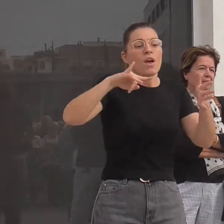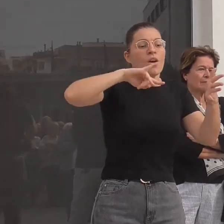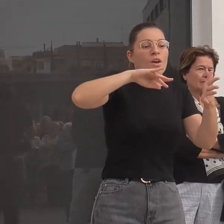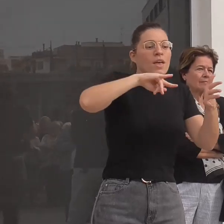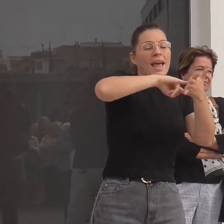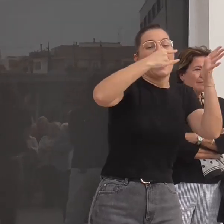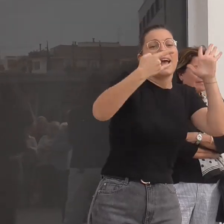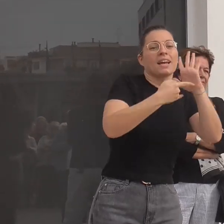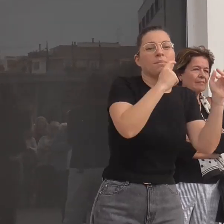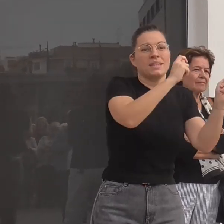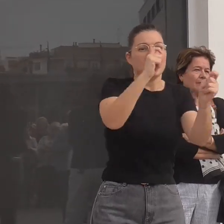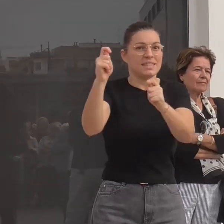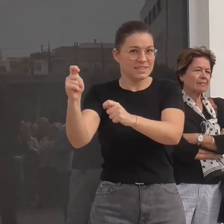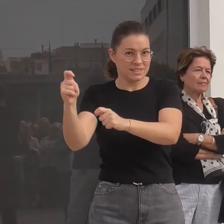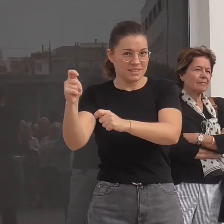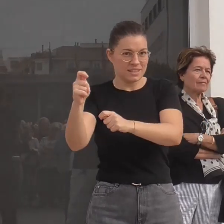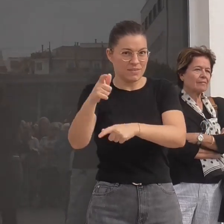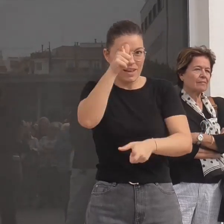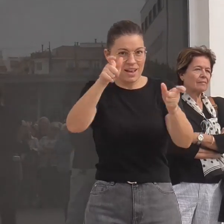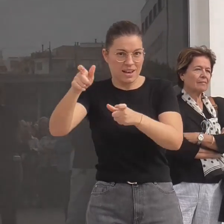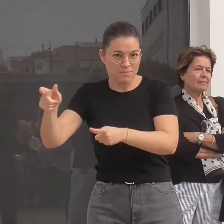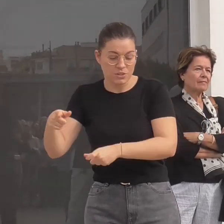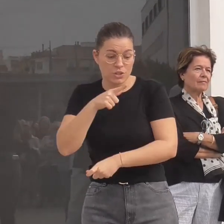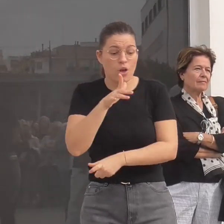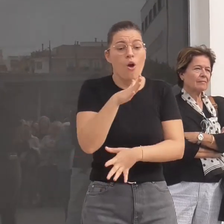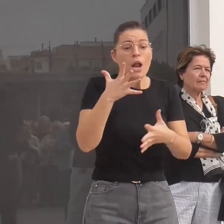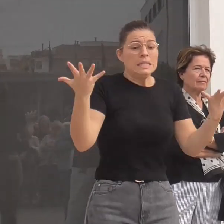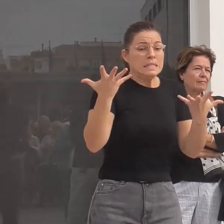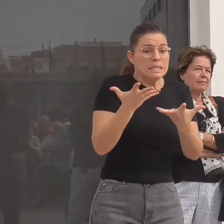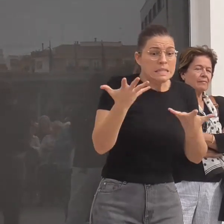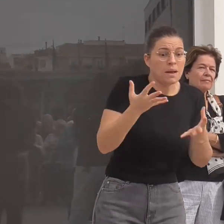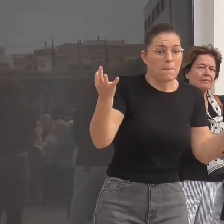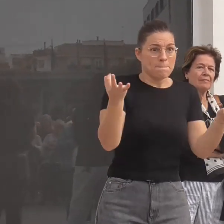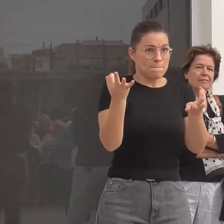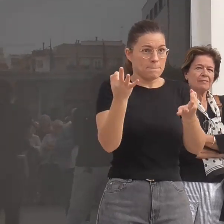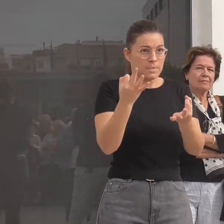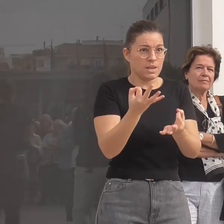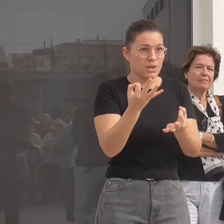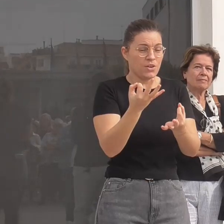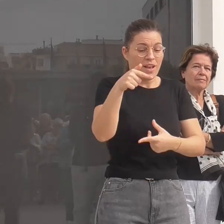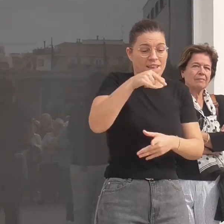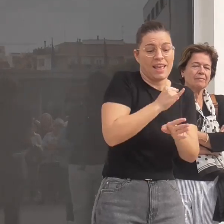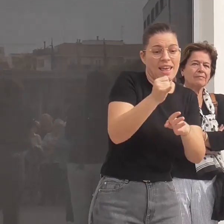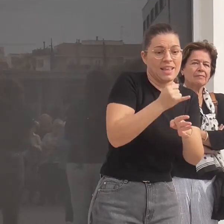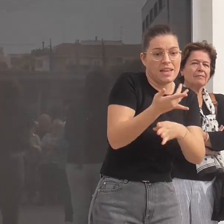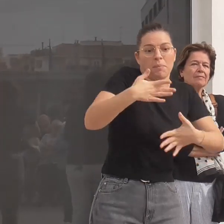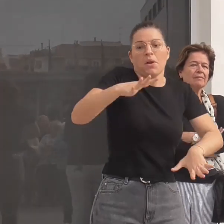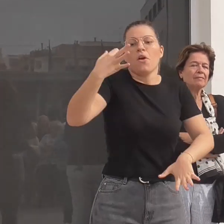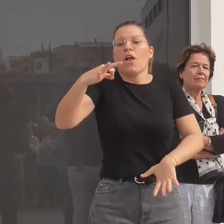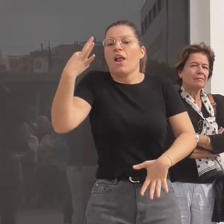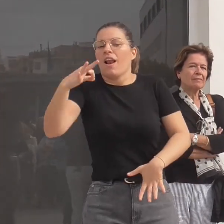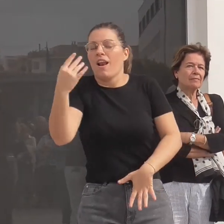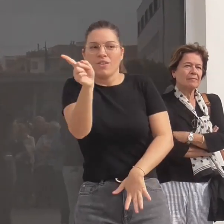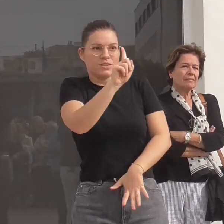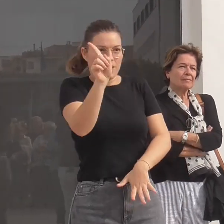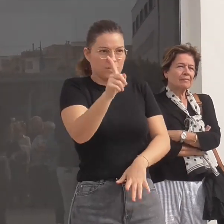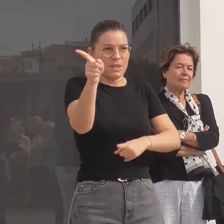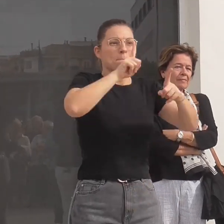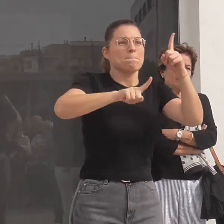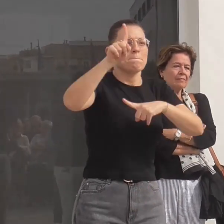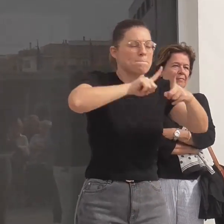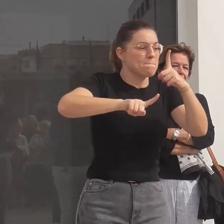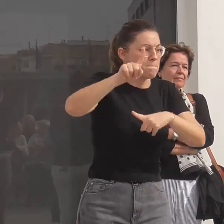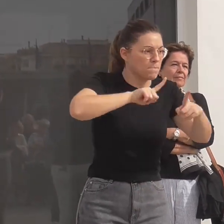población. Esto ahora está en grave peligro en nuestra comarca, desde luego, pero no es la única. Este problema